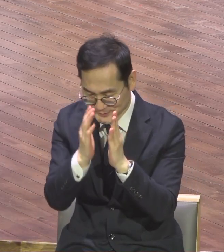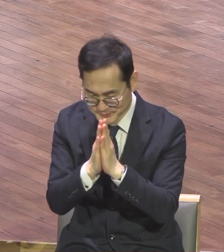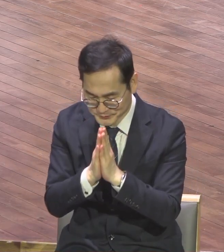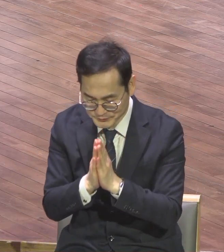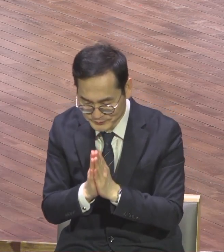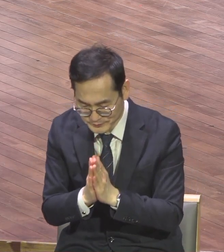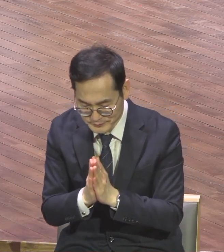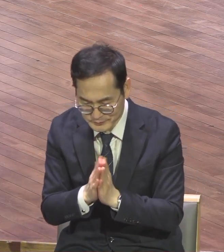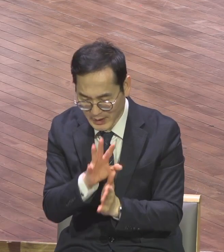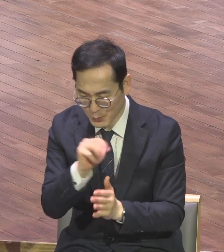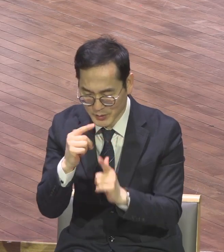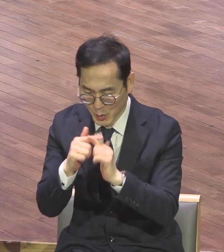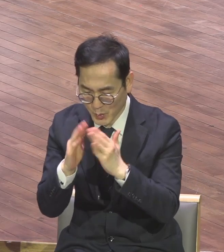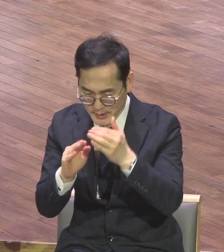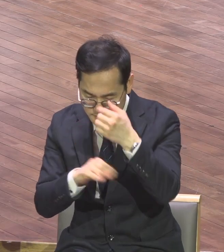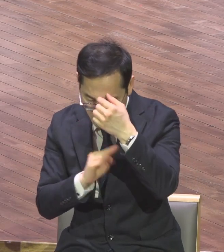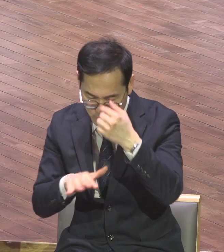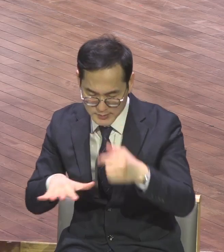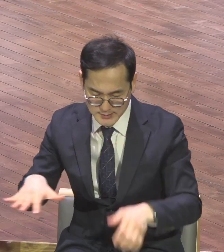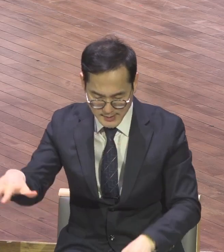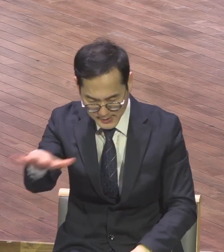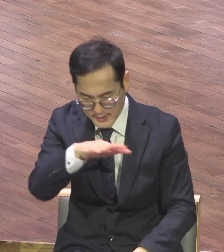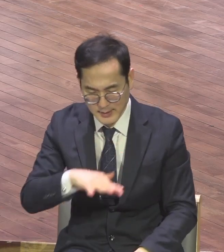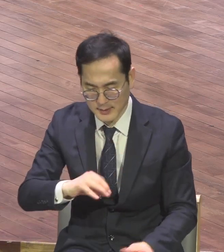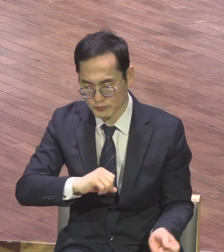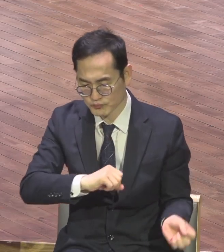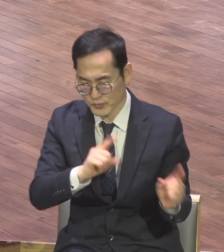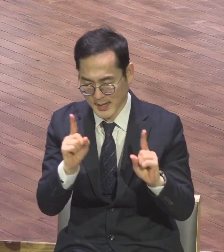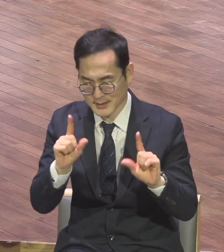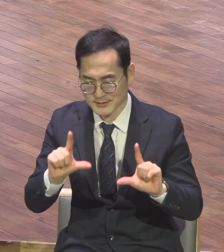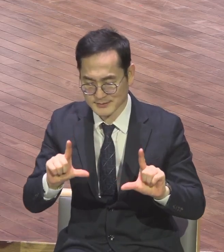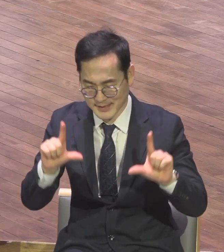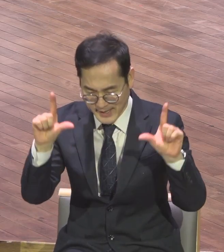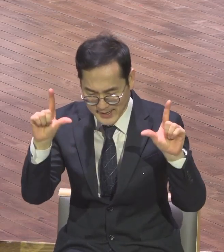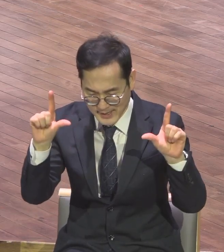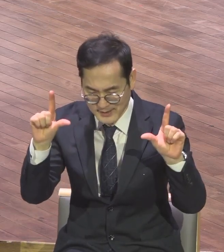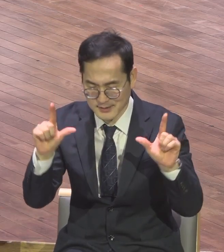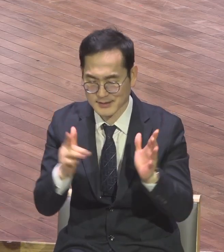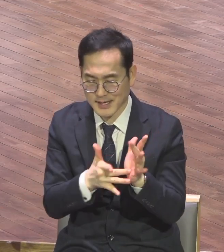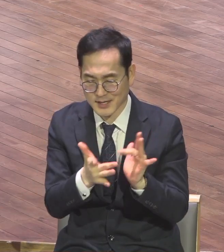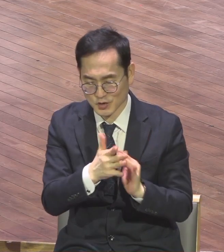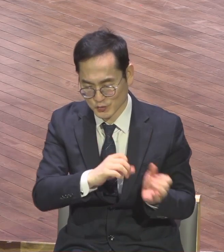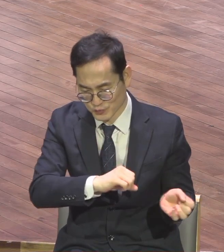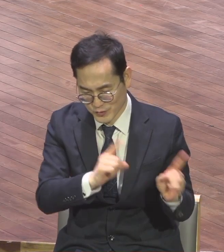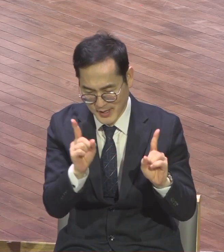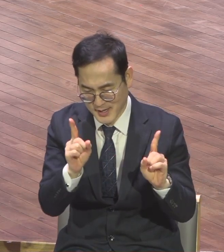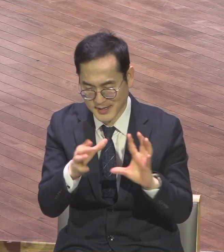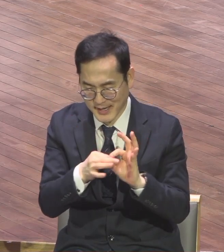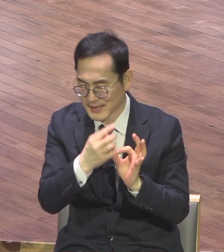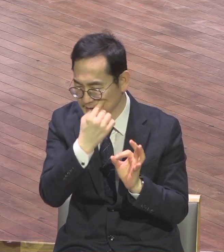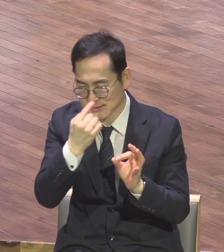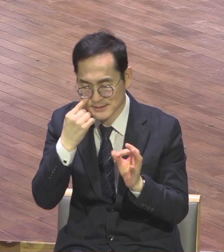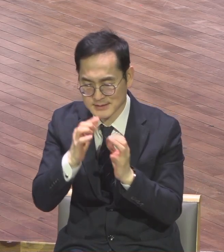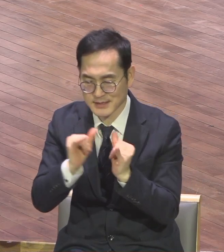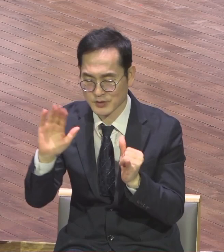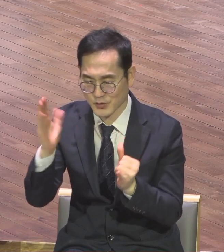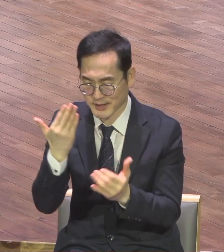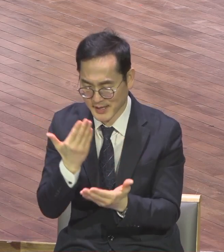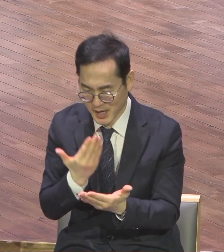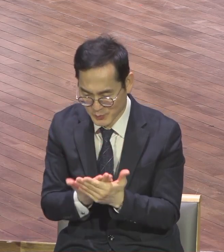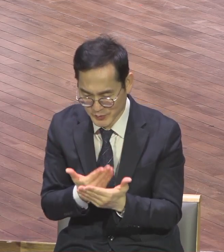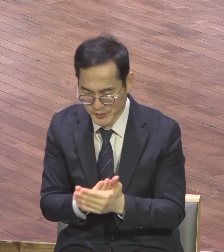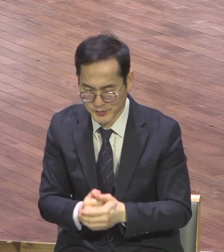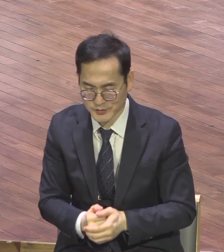영계 모든 성도들 이 부활절 부활의 아침에 예수 부활의 증인이 되게 도와주옵소서.